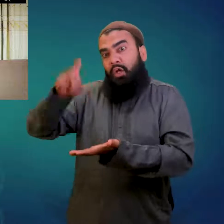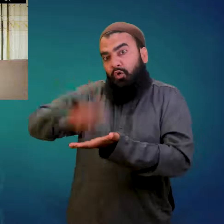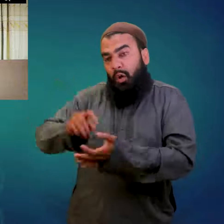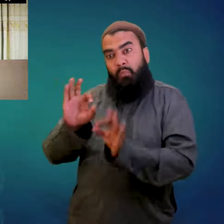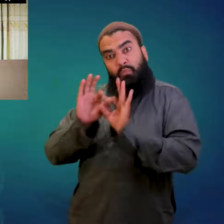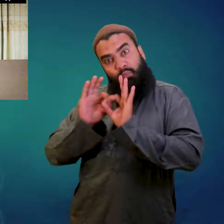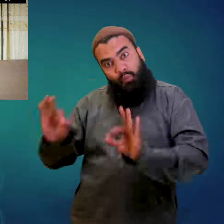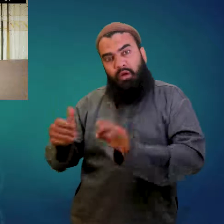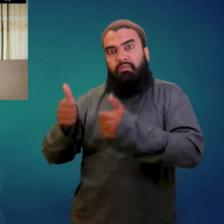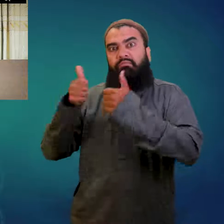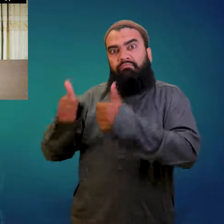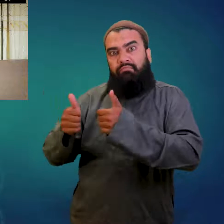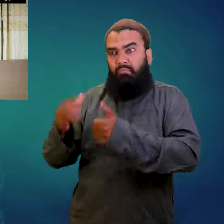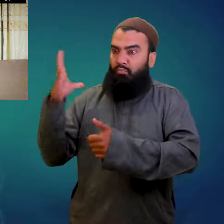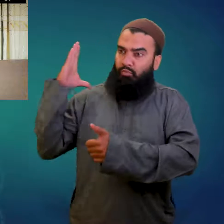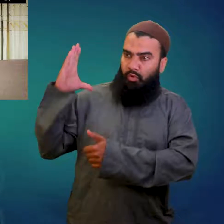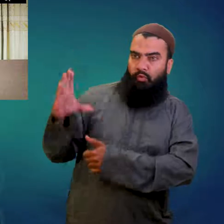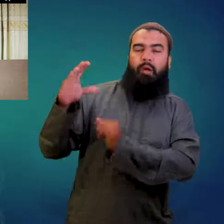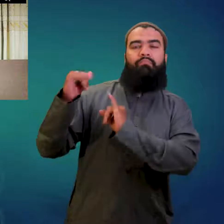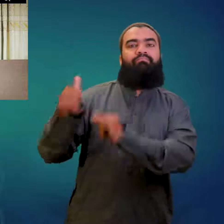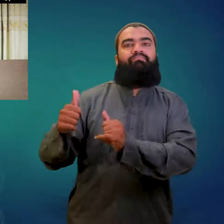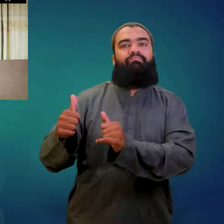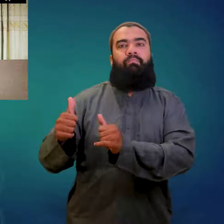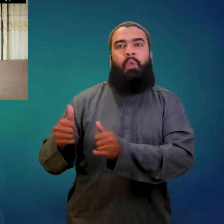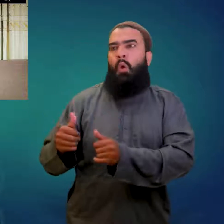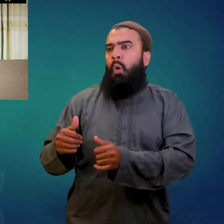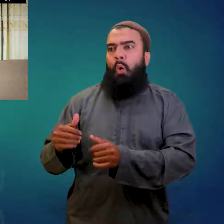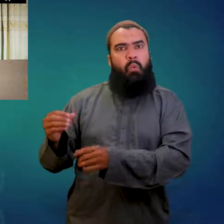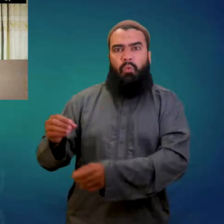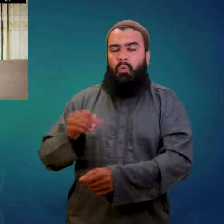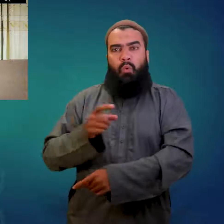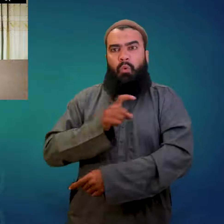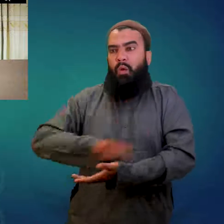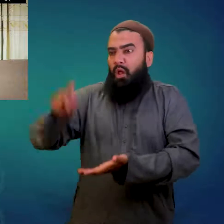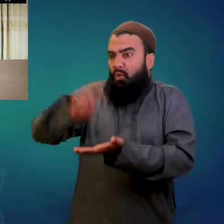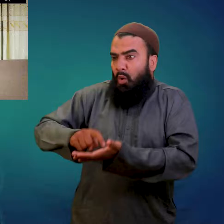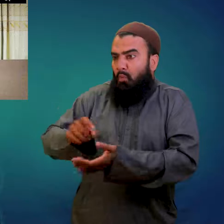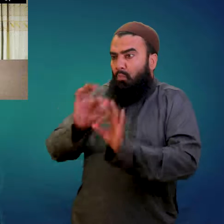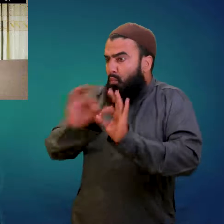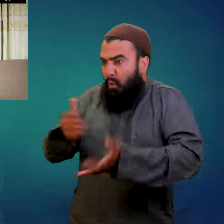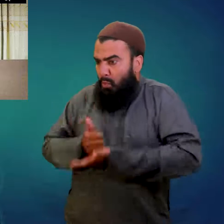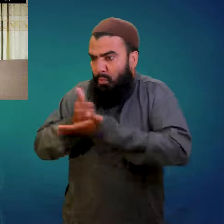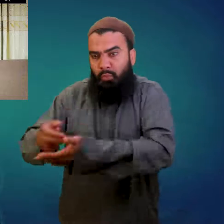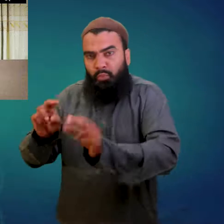حقوق پورے نہیں کیے جائیں گے تو یہی چیز ہلاکت کا باعث بن جائے گی۔